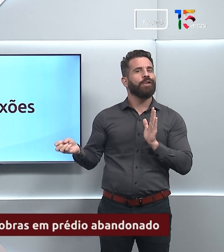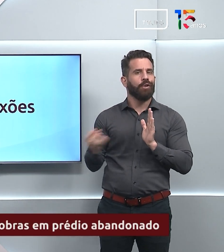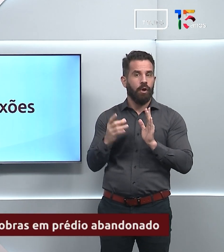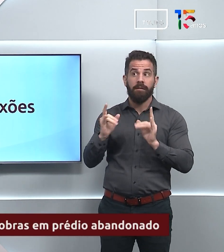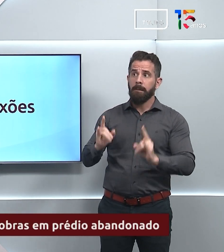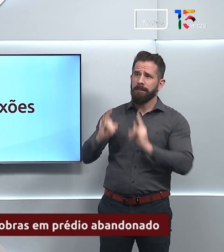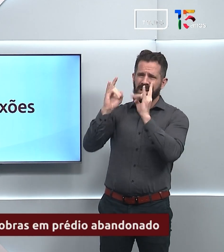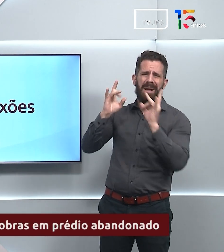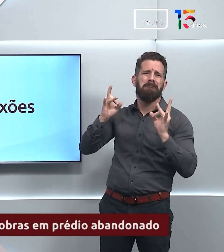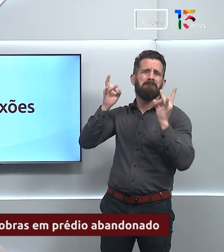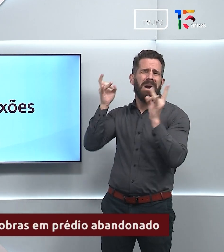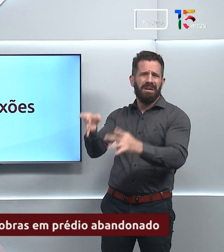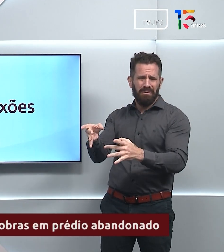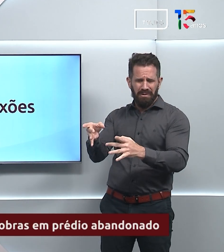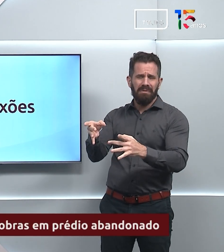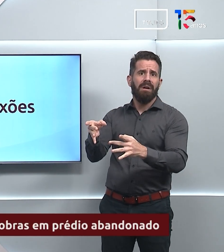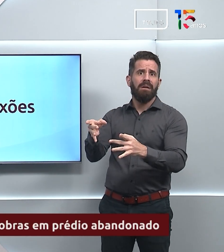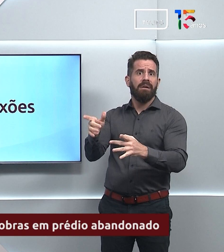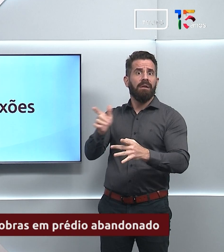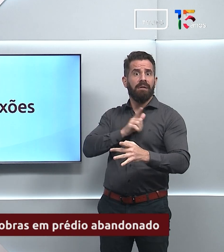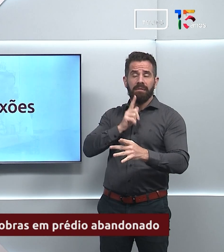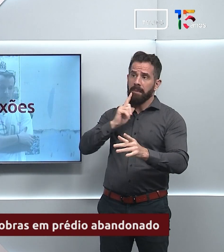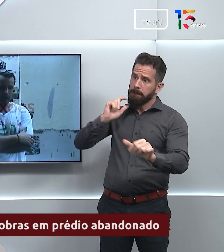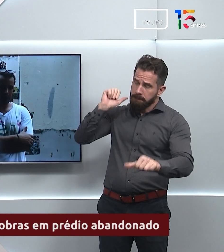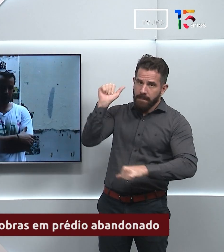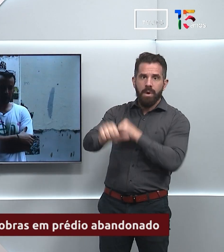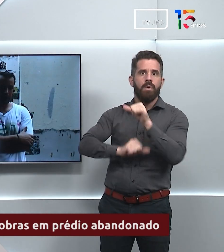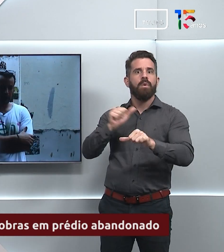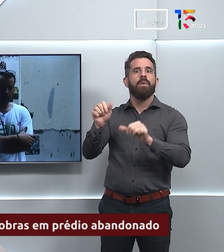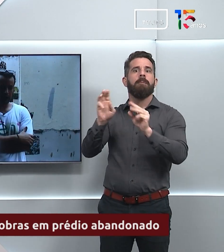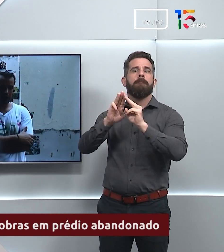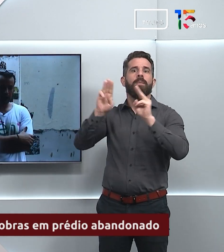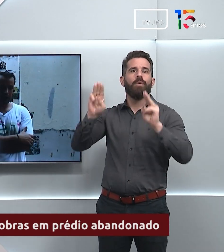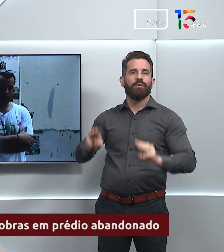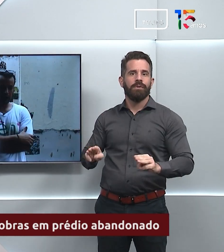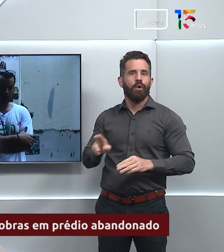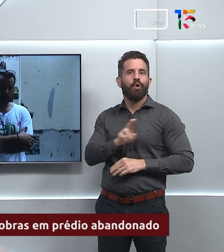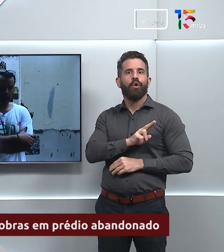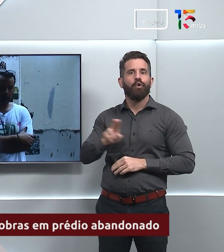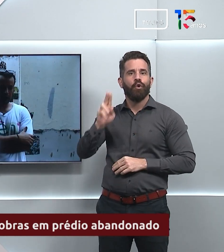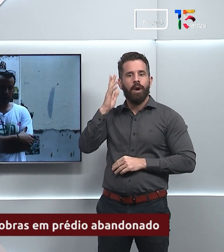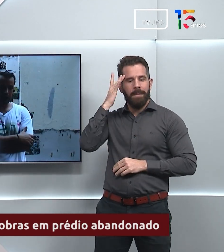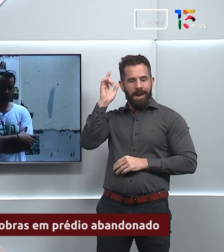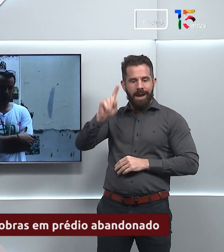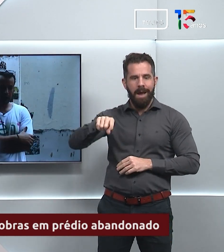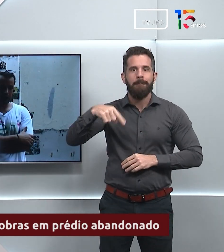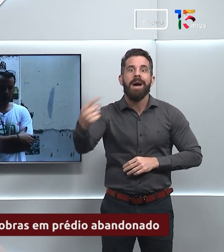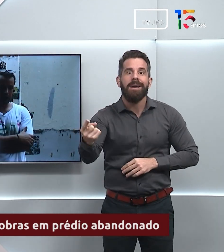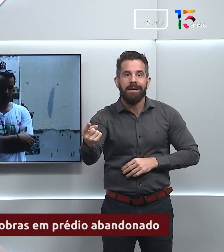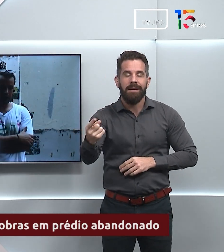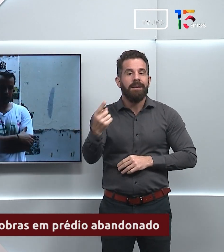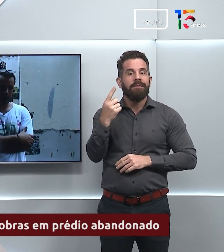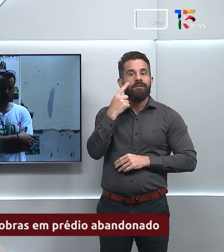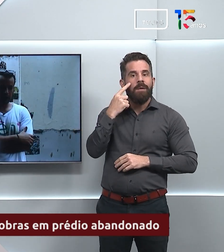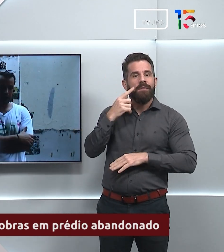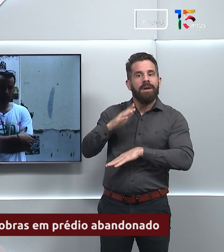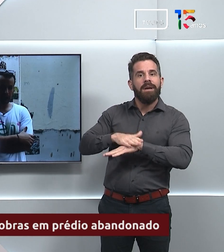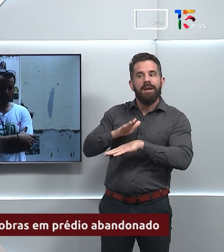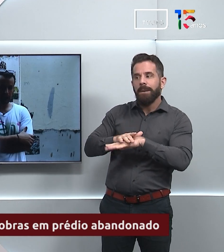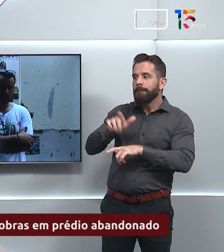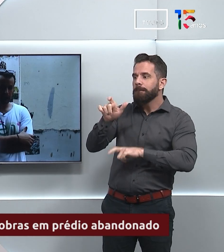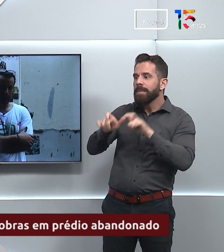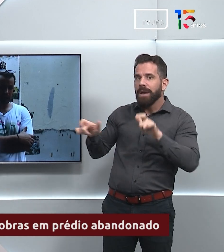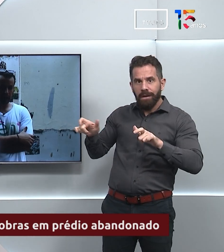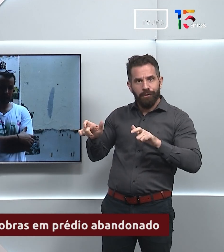nova forma de olhar, eles criaram um museu chamado Museu do Depois de Amanhã. Conheça um pouco mais sobre essa iniciativa